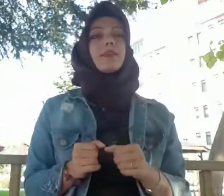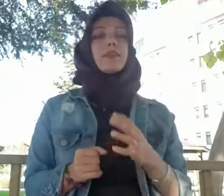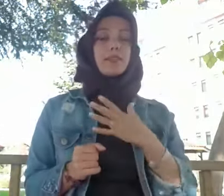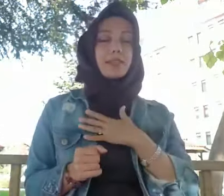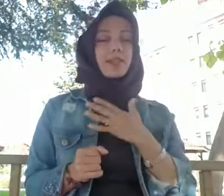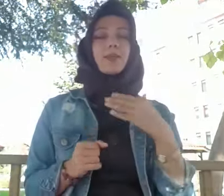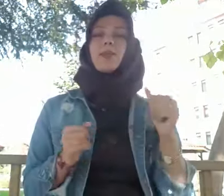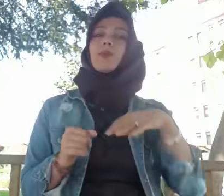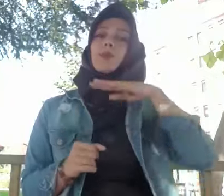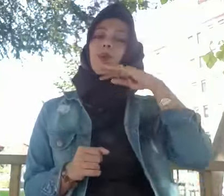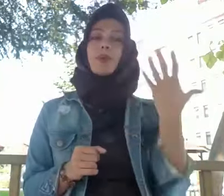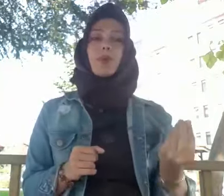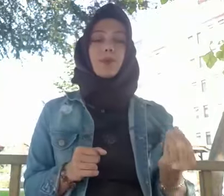Ne mutlu bana engelliyim.